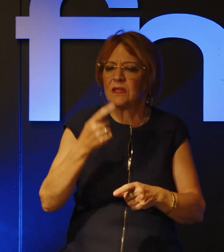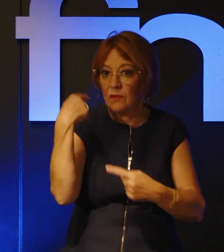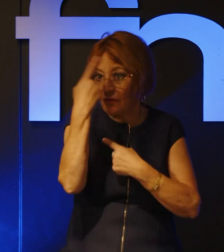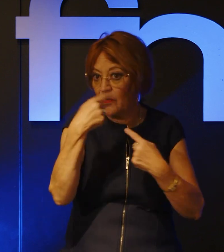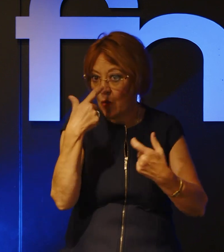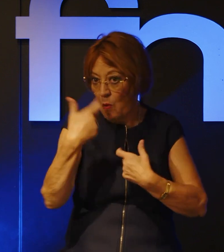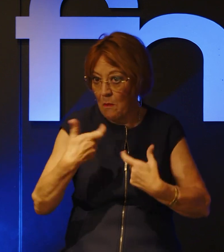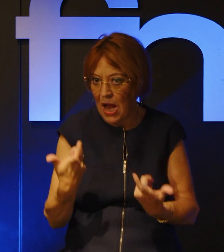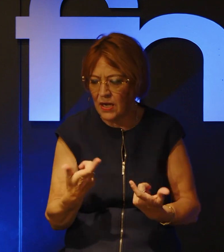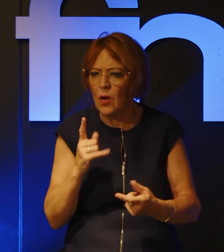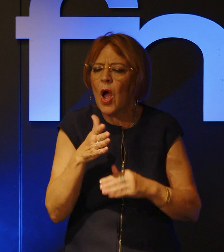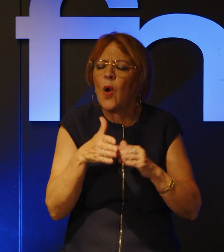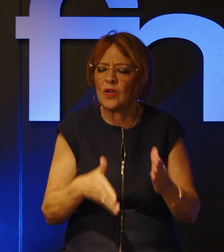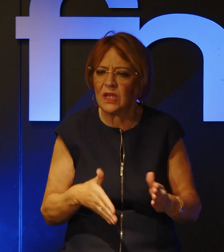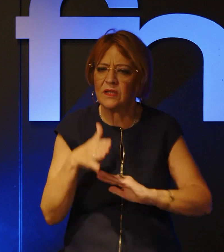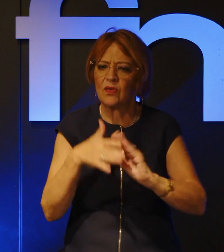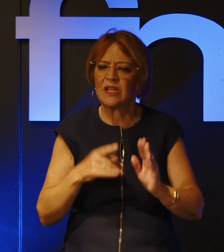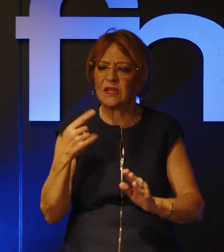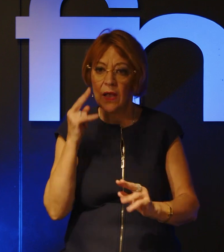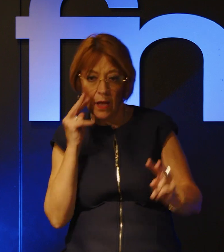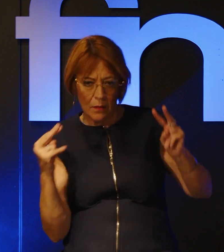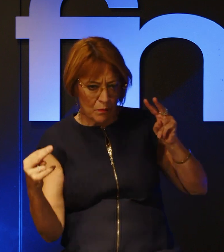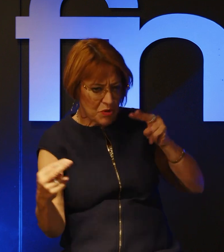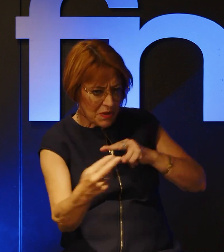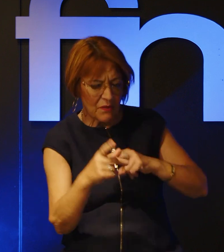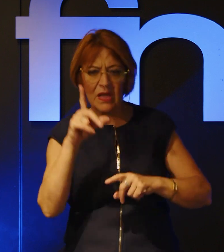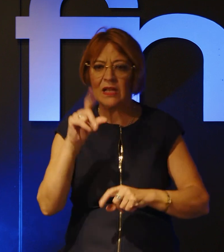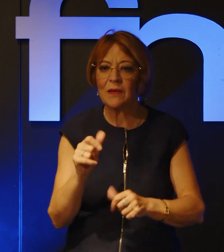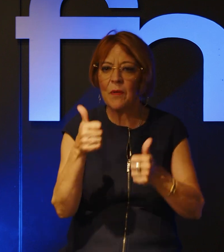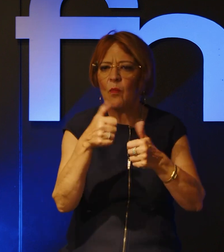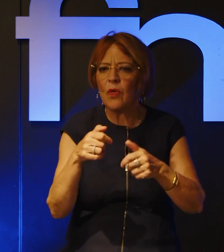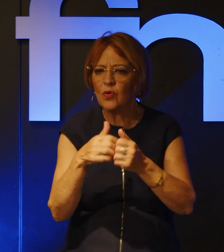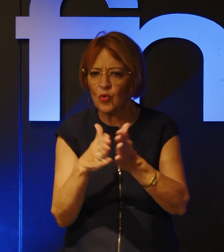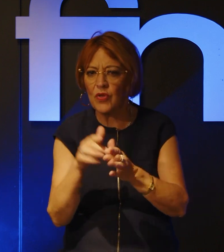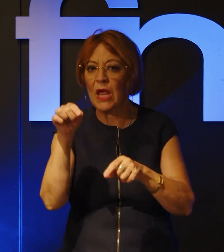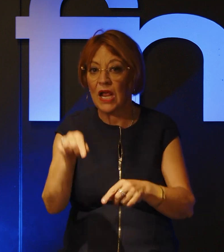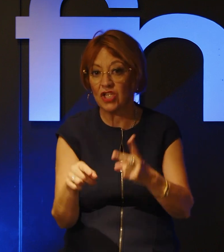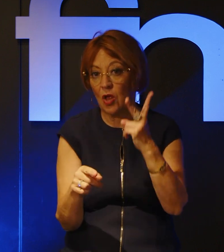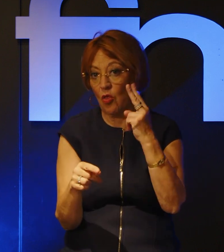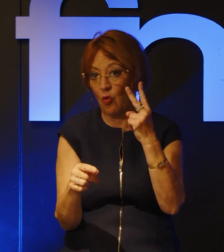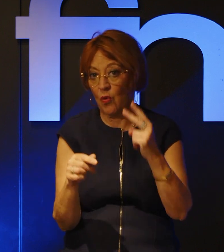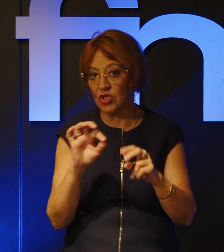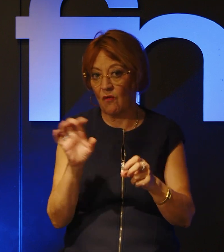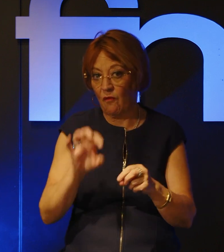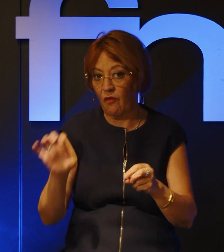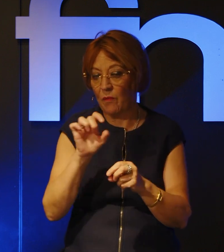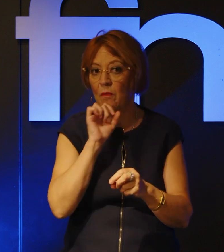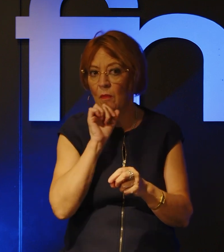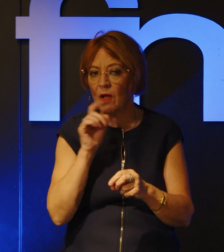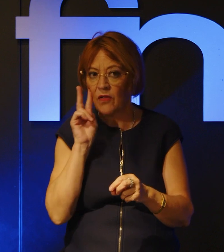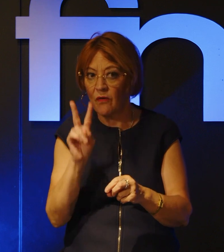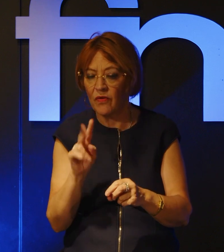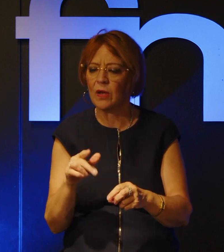humana como é que isto acontece acontece através da perspectiva e através do modelado e portanto e são estas as duas formas que nós encontramos para